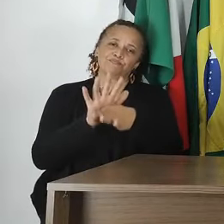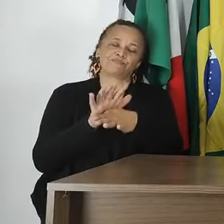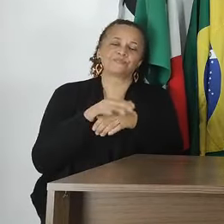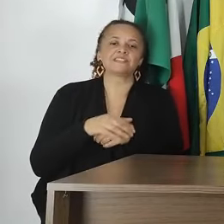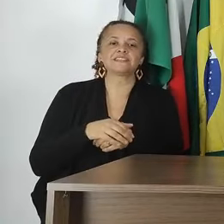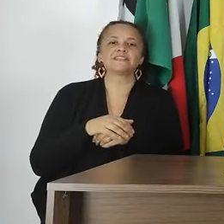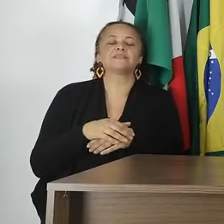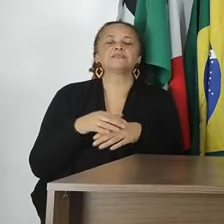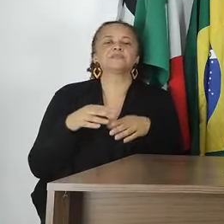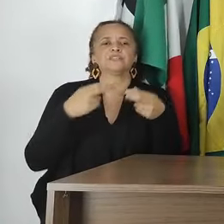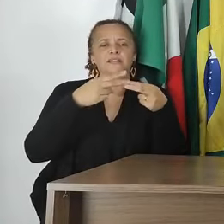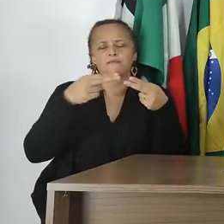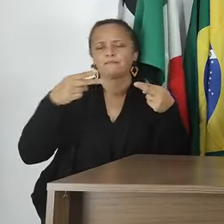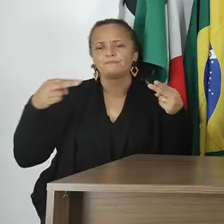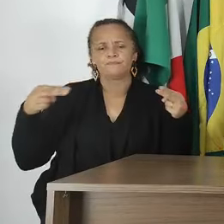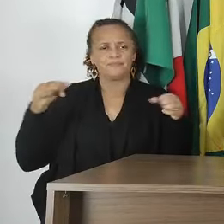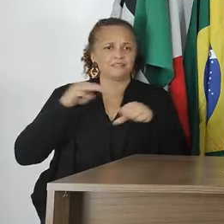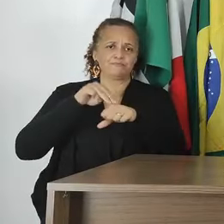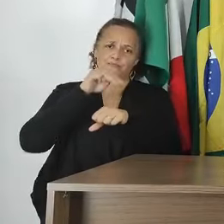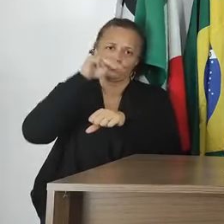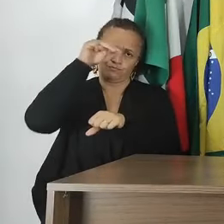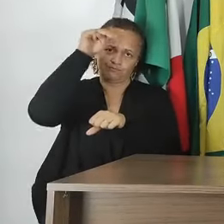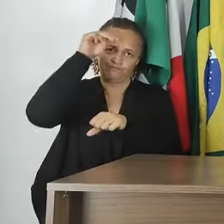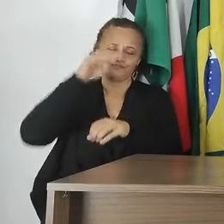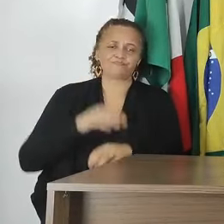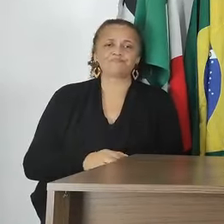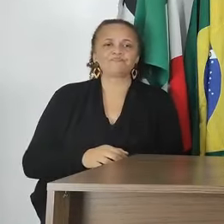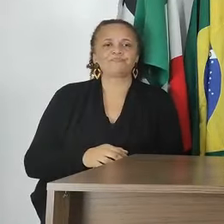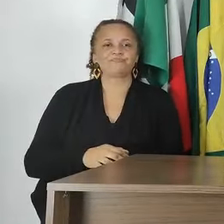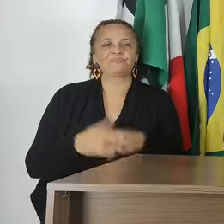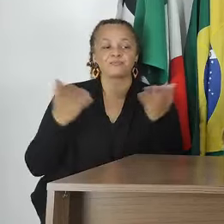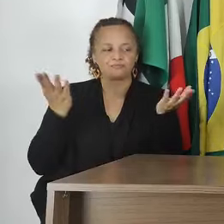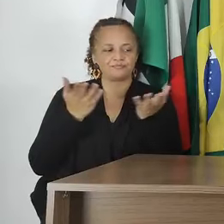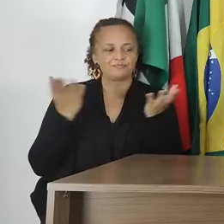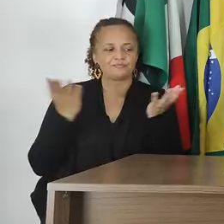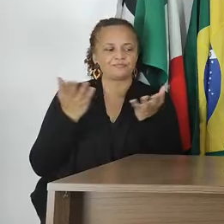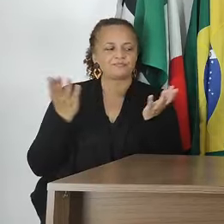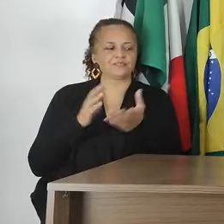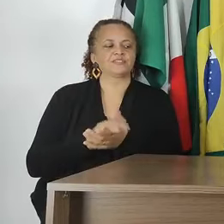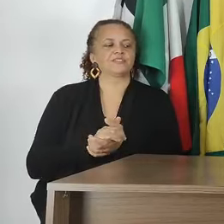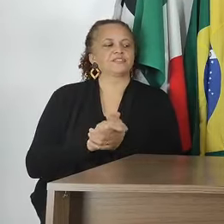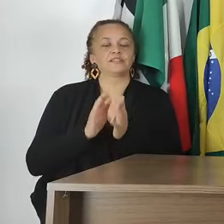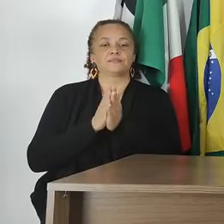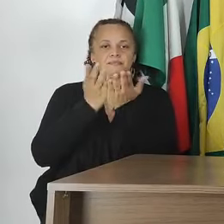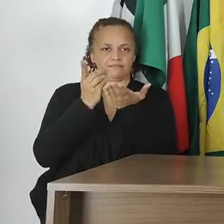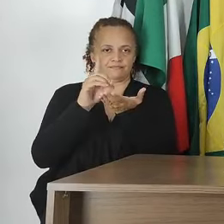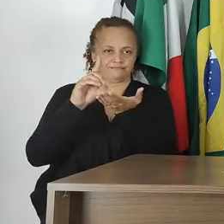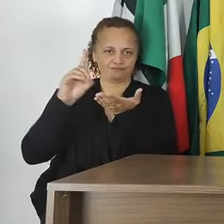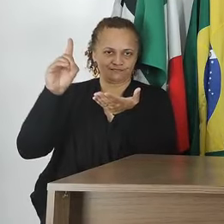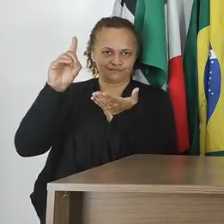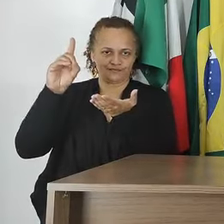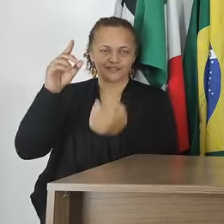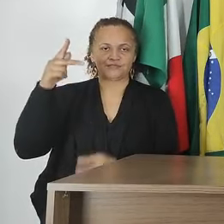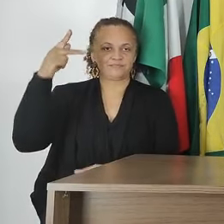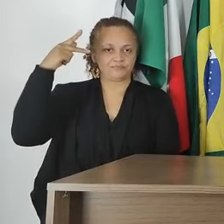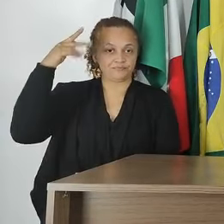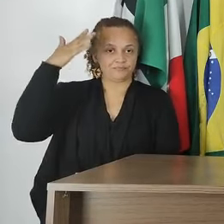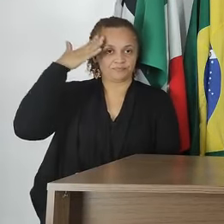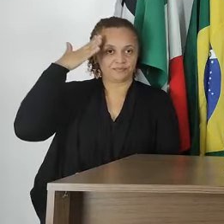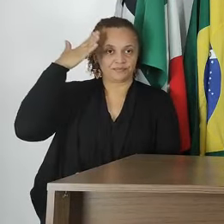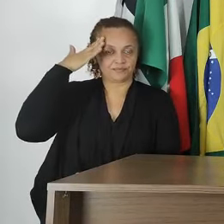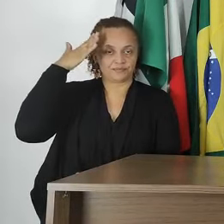obra missionária. Então eu quero trazer para vocês aqui uma passagem de Provérbios, que é